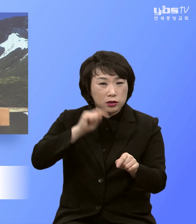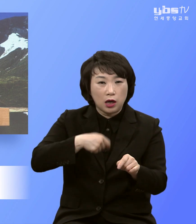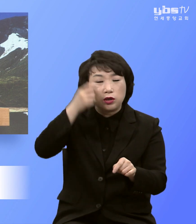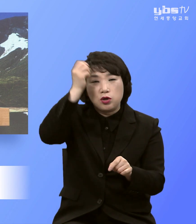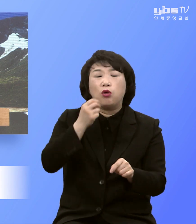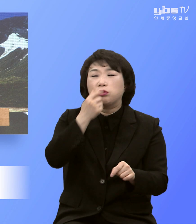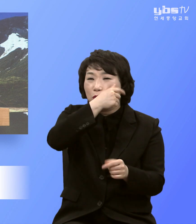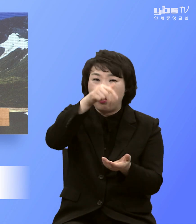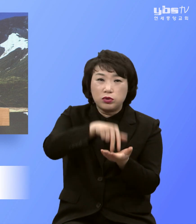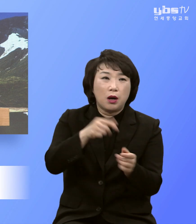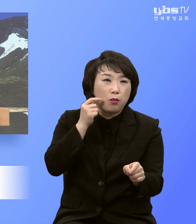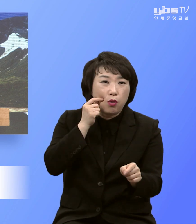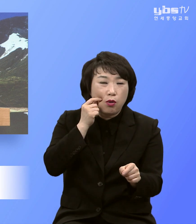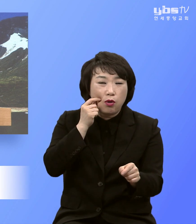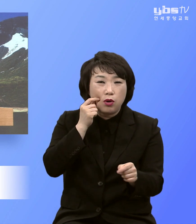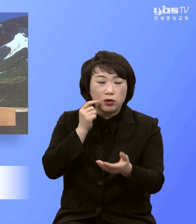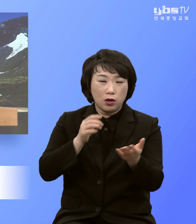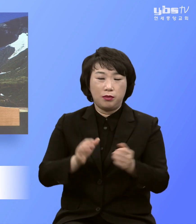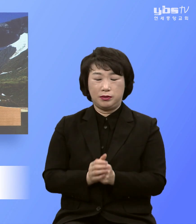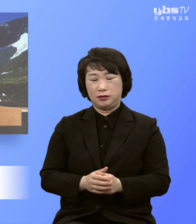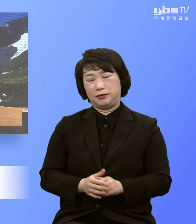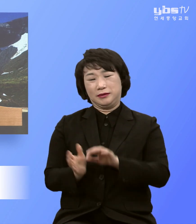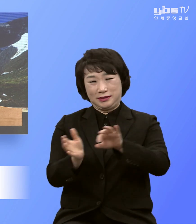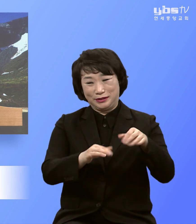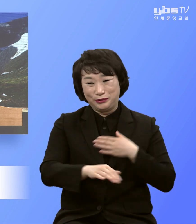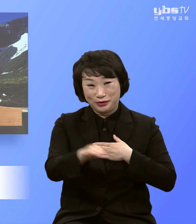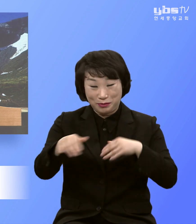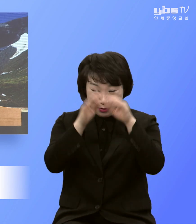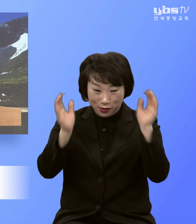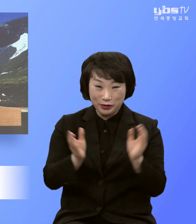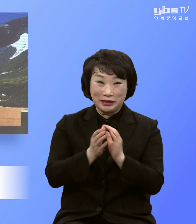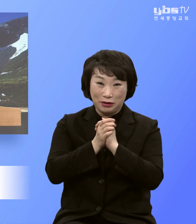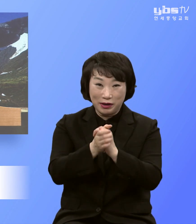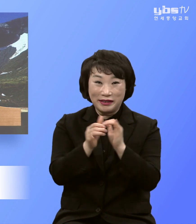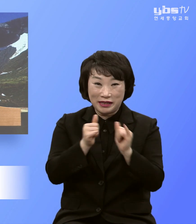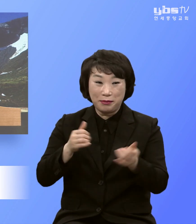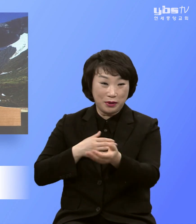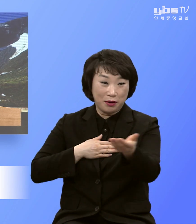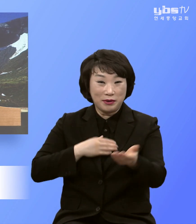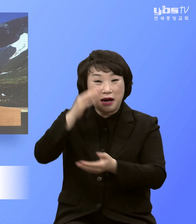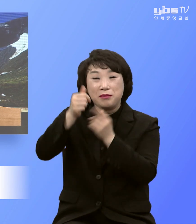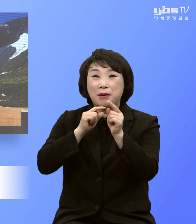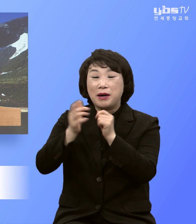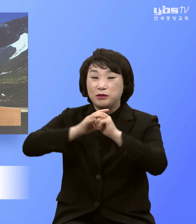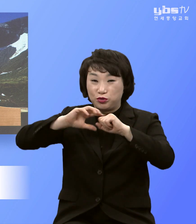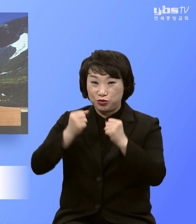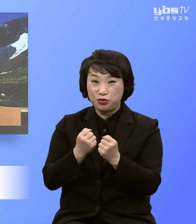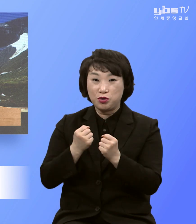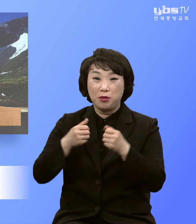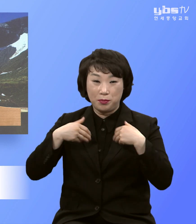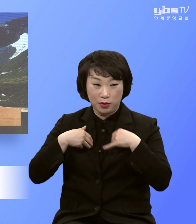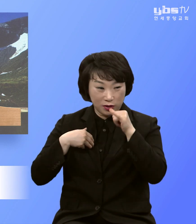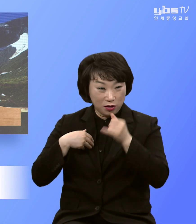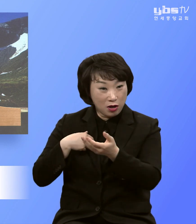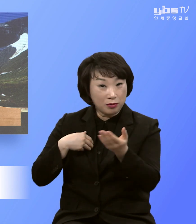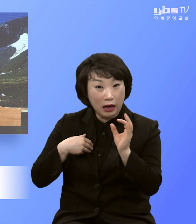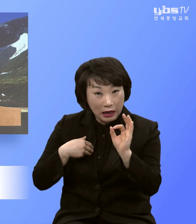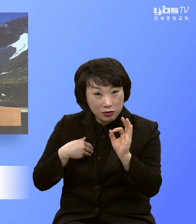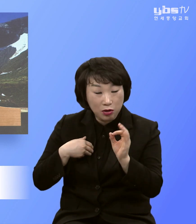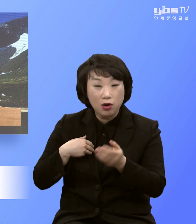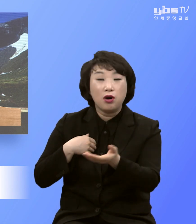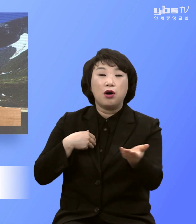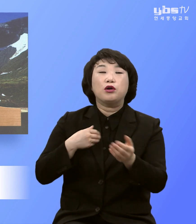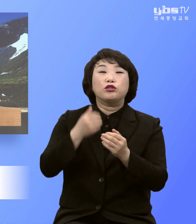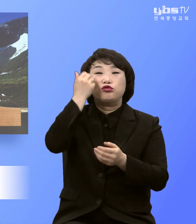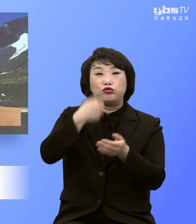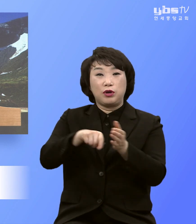여러분 모두 기도하는 사람으로서 정말로 하나님의 말씀에 순종하는 것은, 기도하는 것은